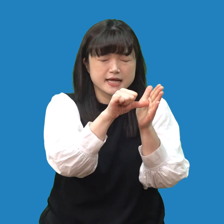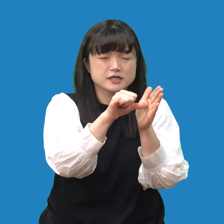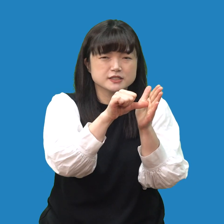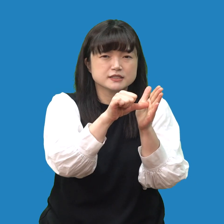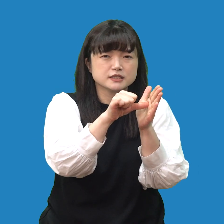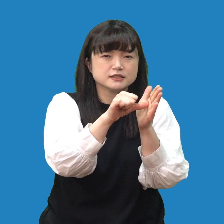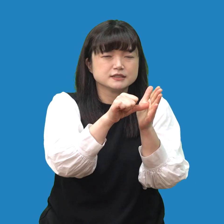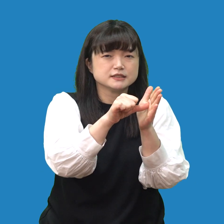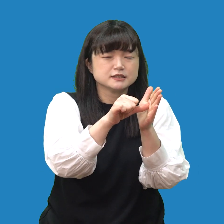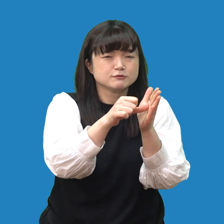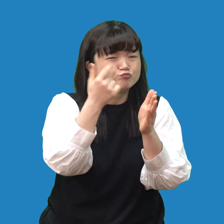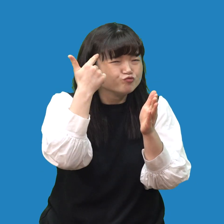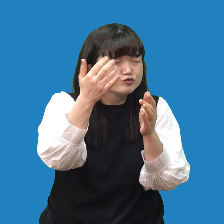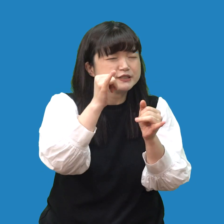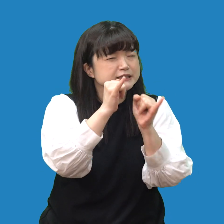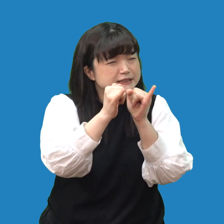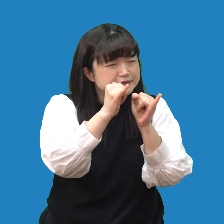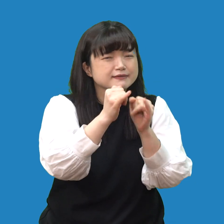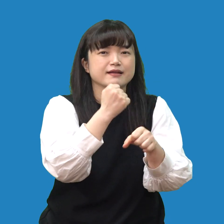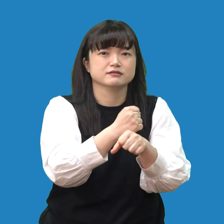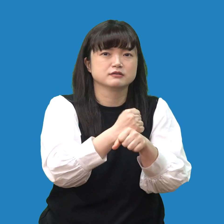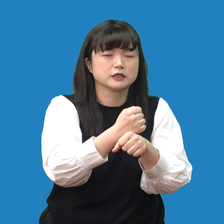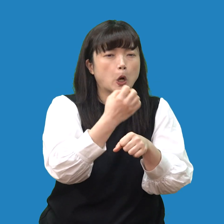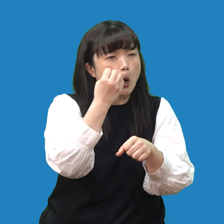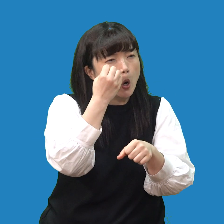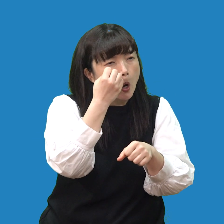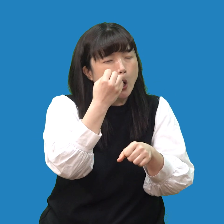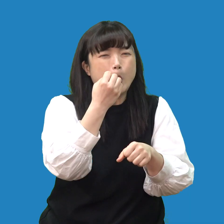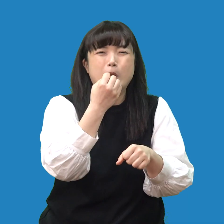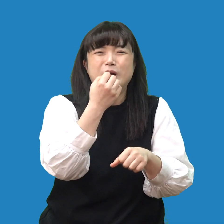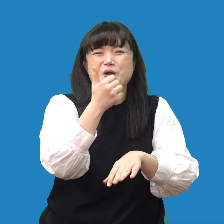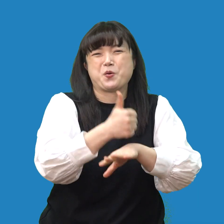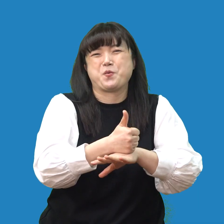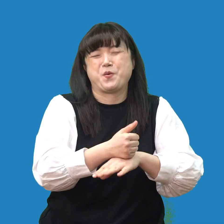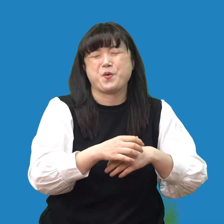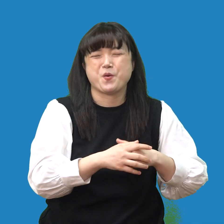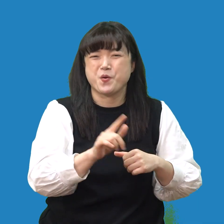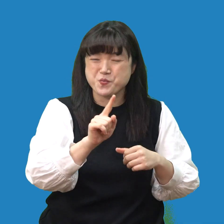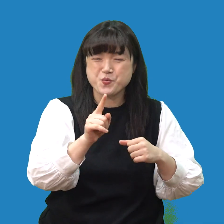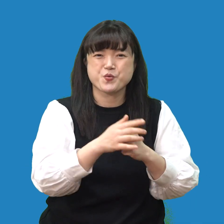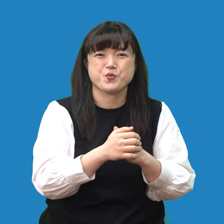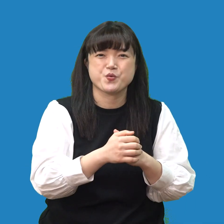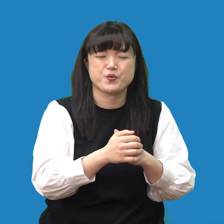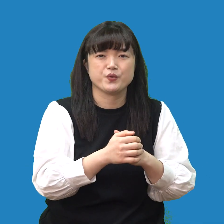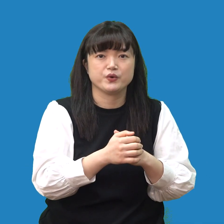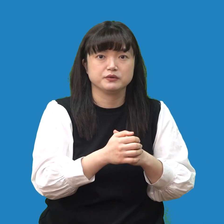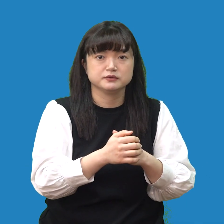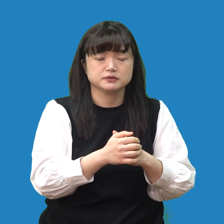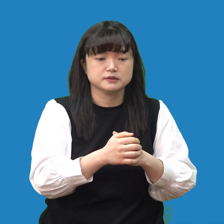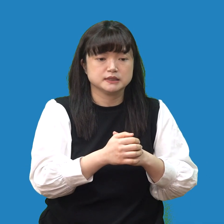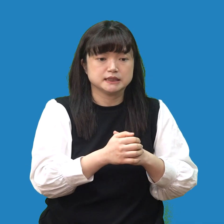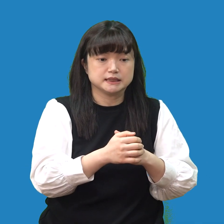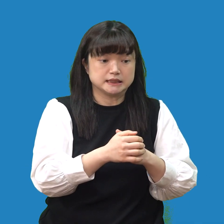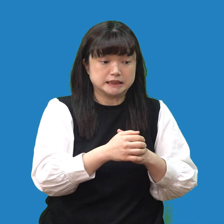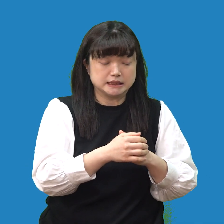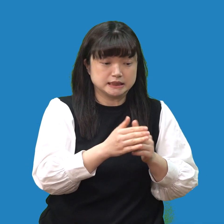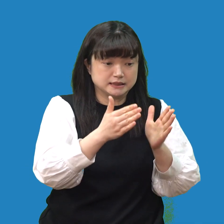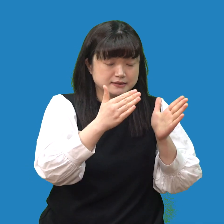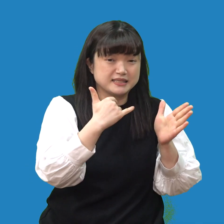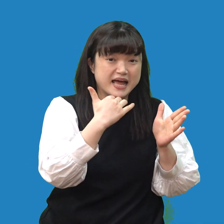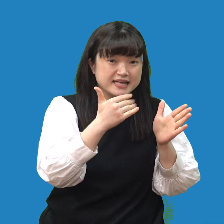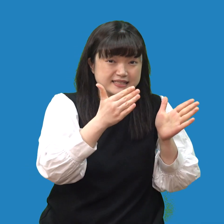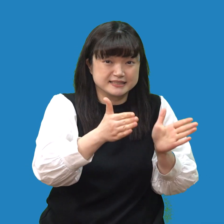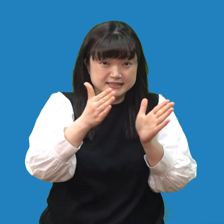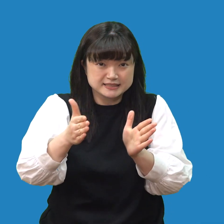설문조사를 실시했습니다. 흥미로운 결과가 나왔는데요. 이제 세대를 청년기,